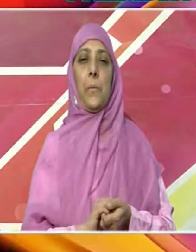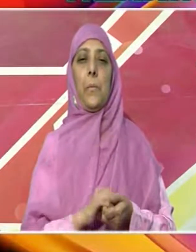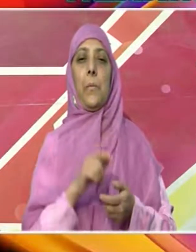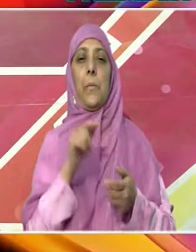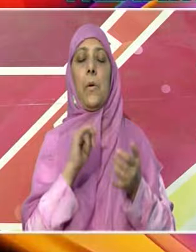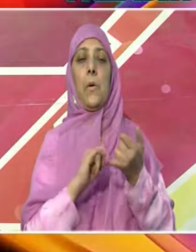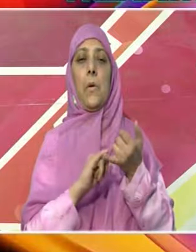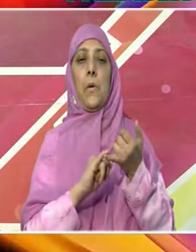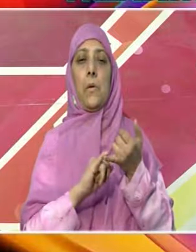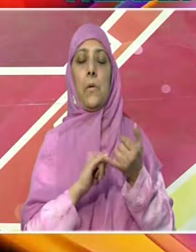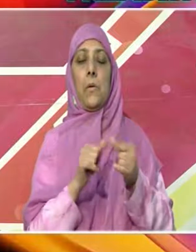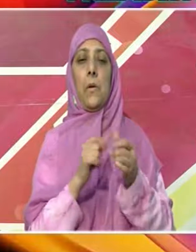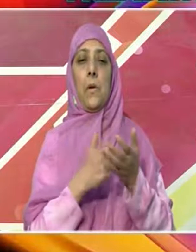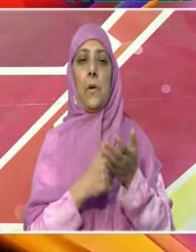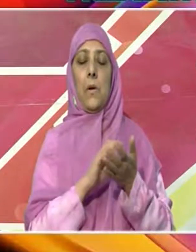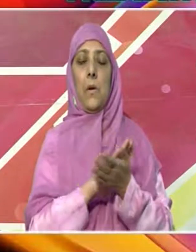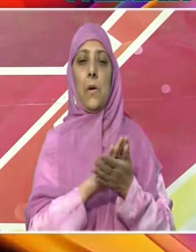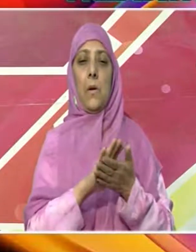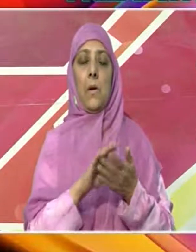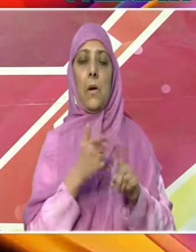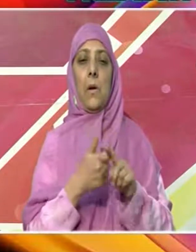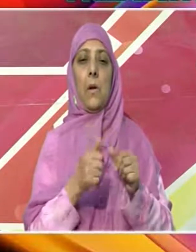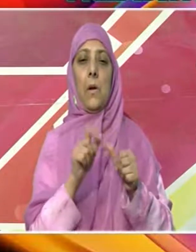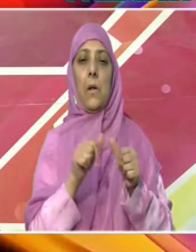शहरी कैलाश पूरा